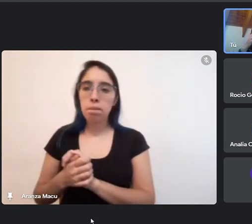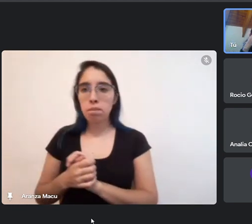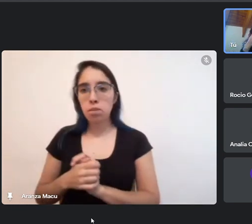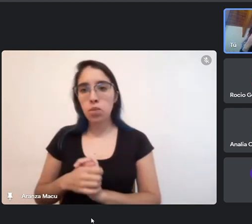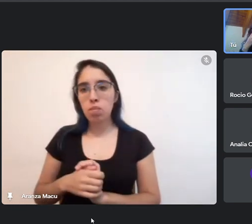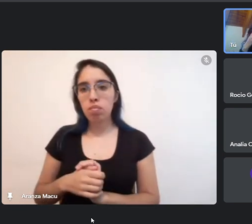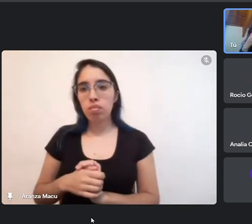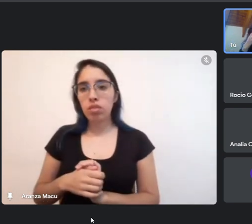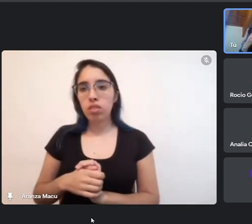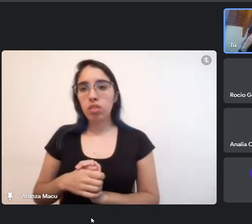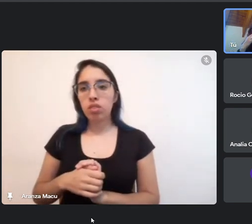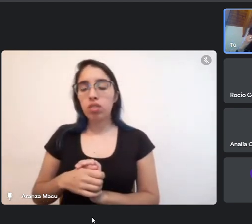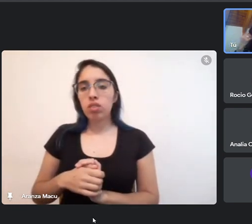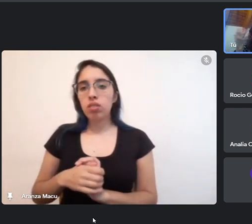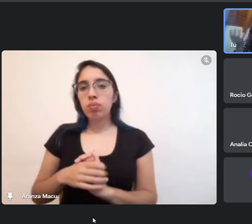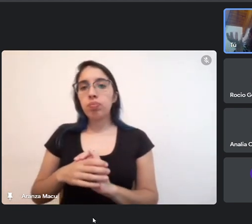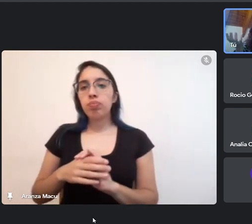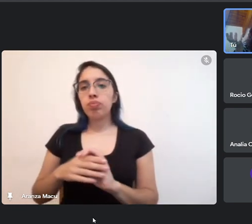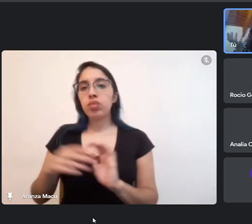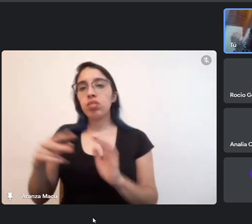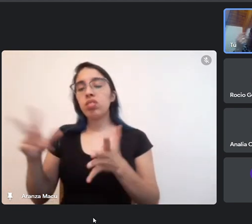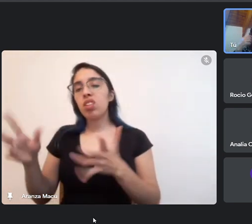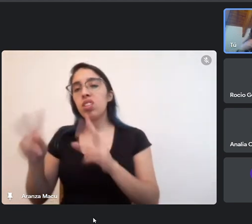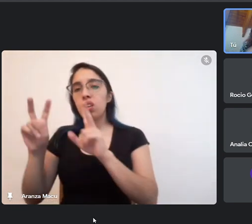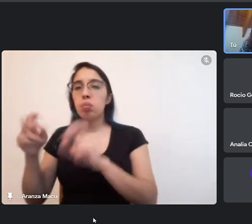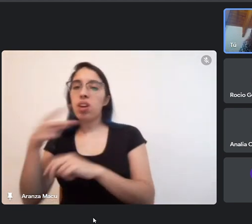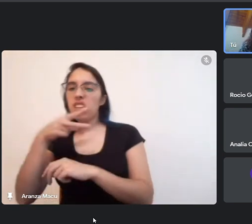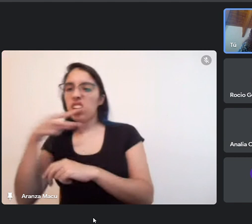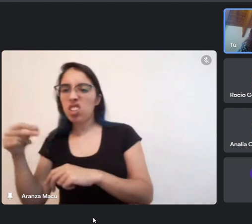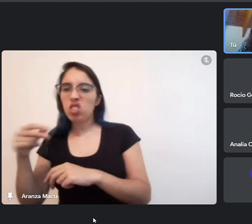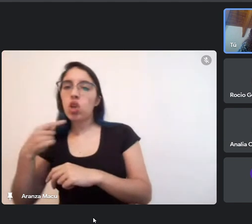trabaja tanto con la negación o la pregunta, ¿sí?